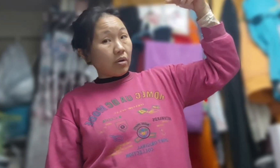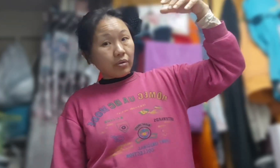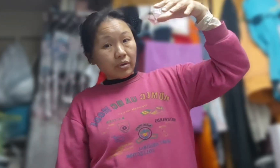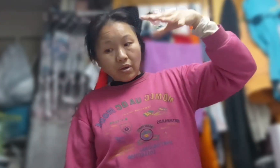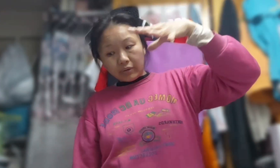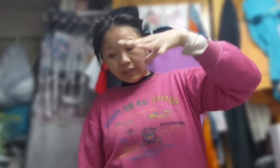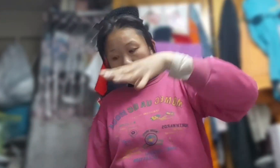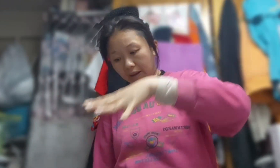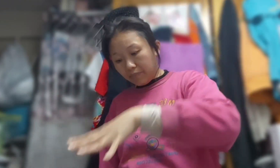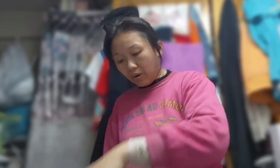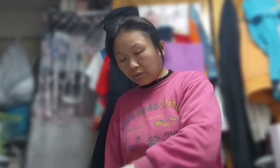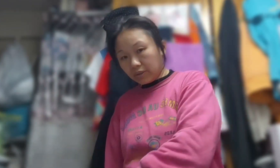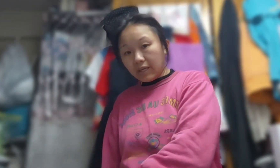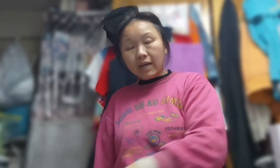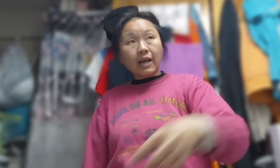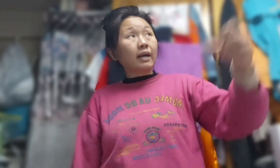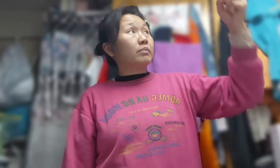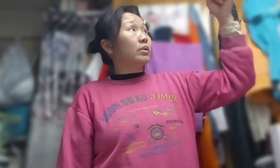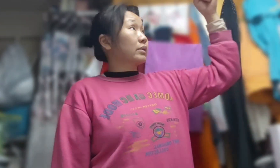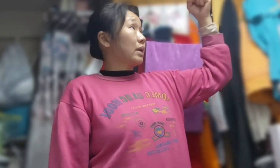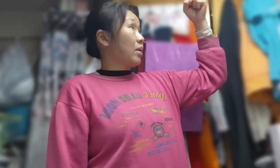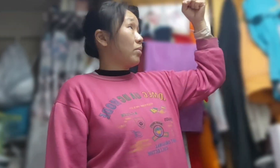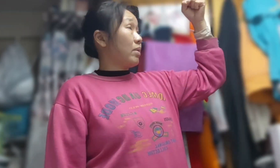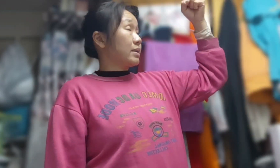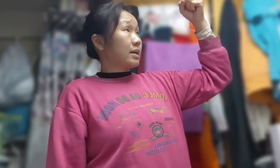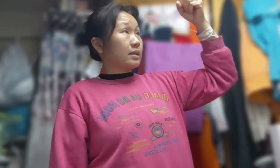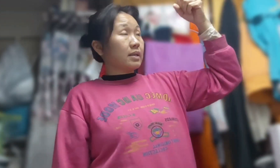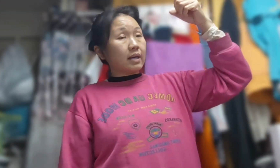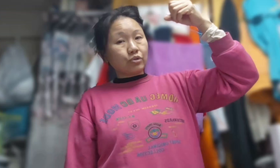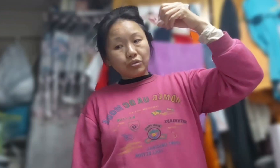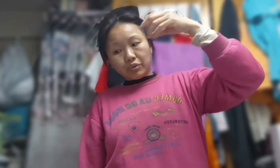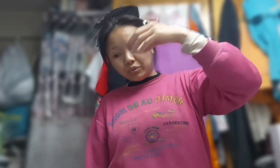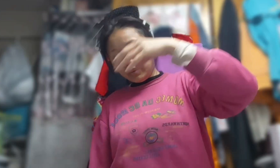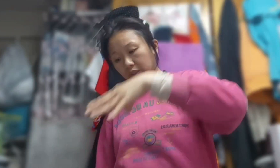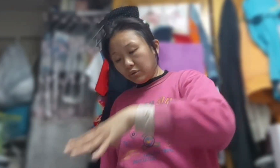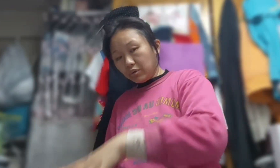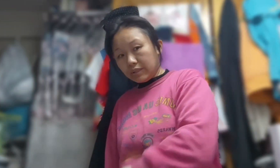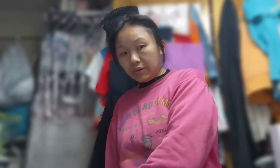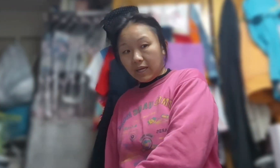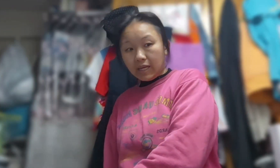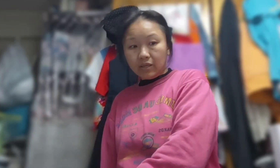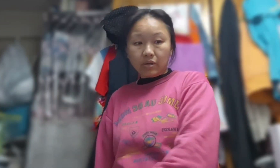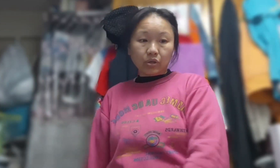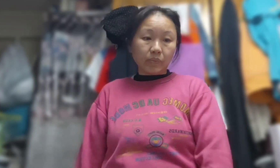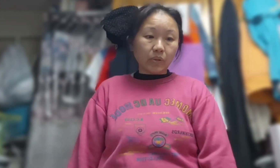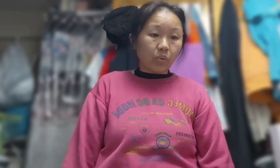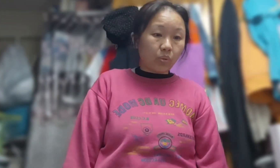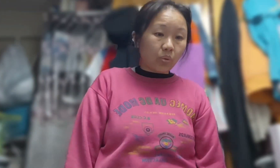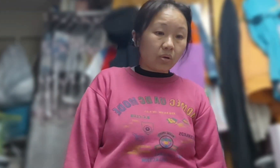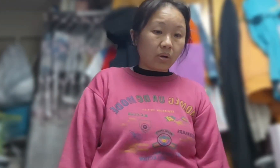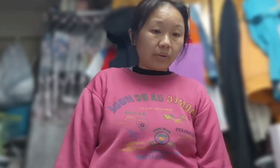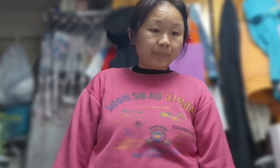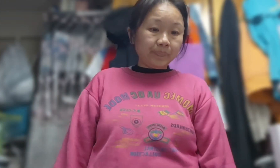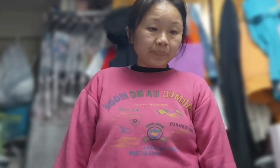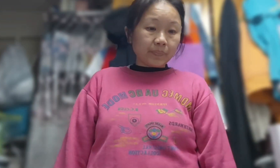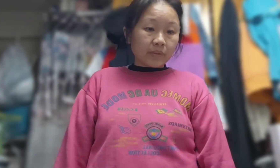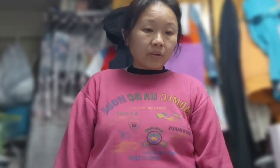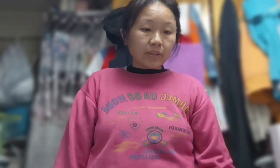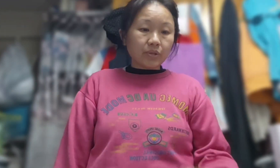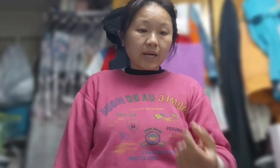去向地下望，係啦。咁我哋頭啊身啊全部都會跟住佢走嘅。 呢個係代表光亮。好，跟住下一